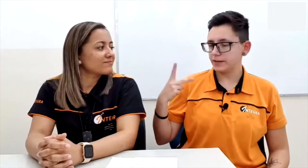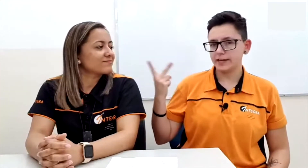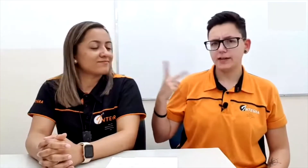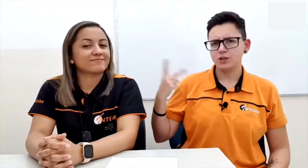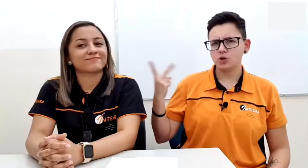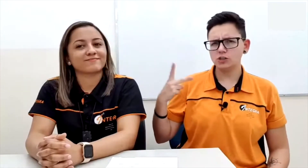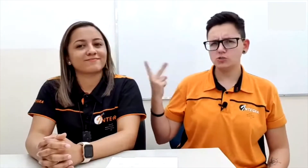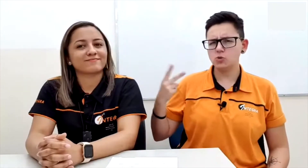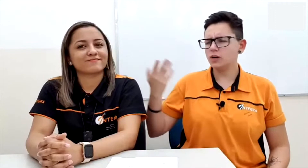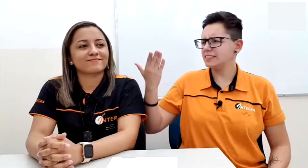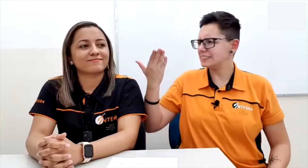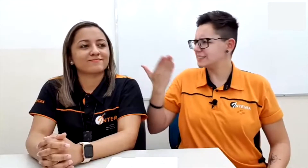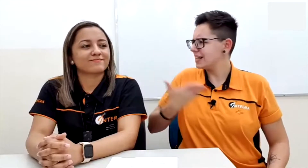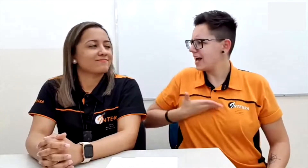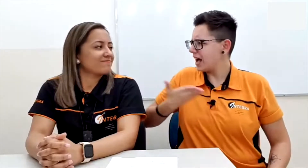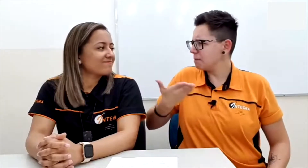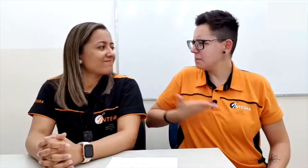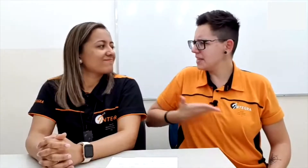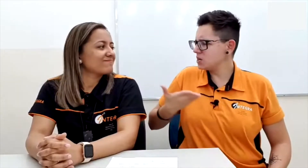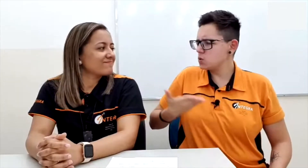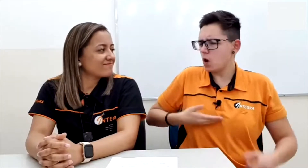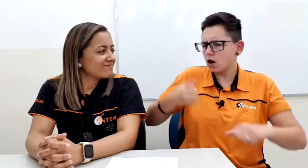V. Nós dois, amigo, ó,